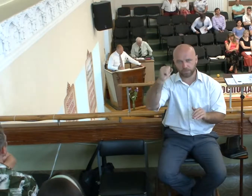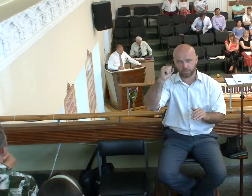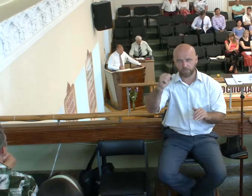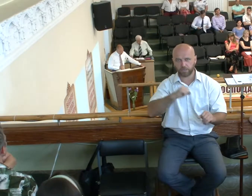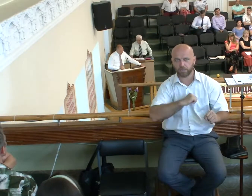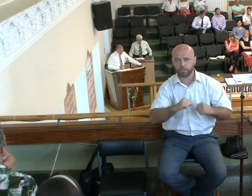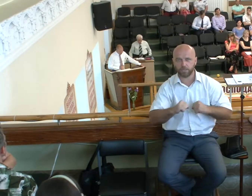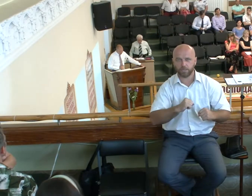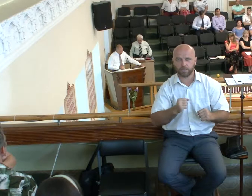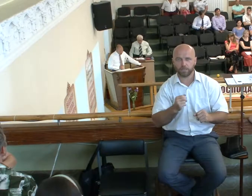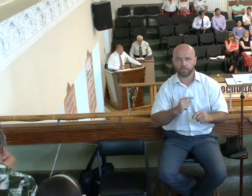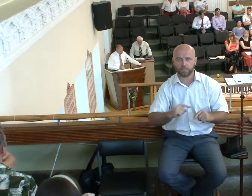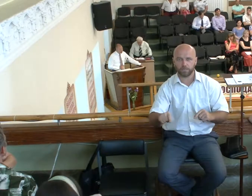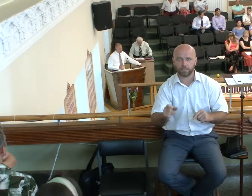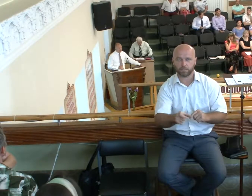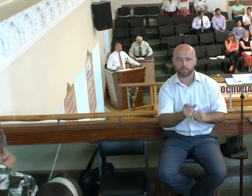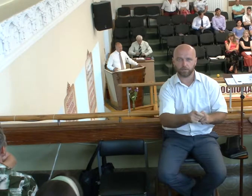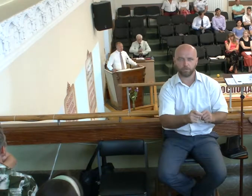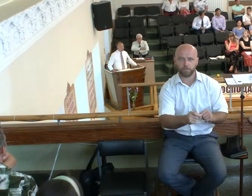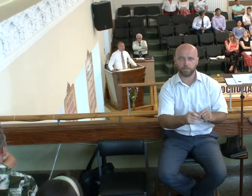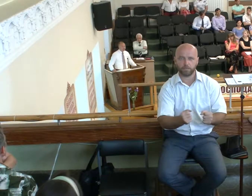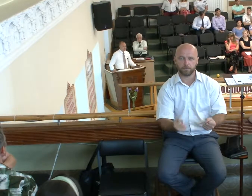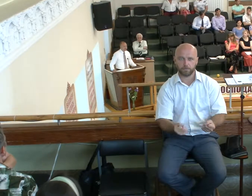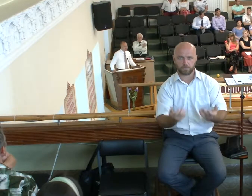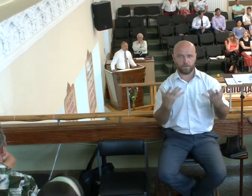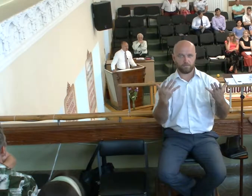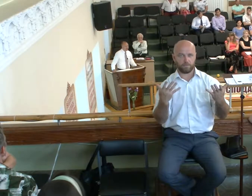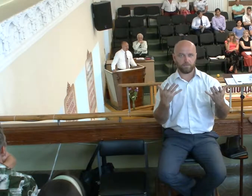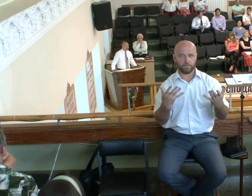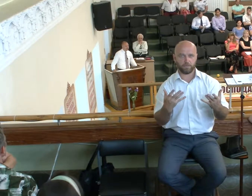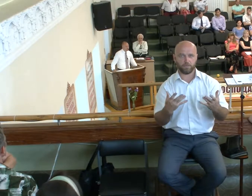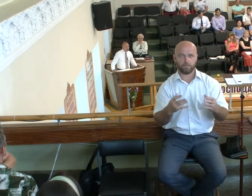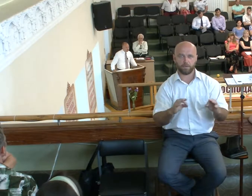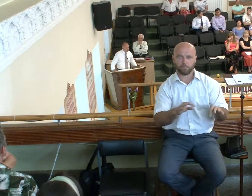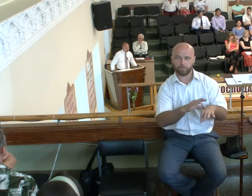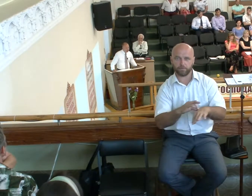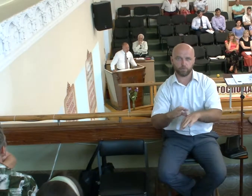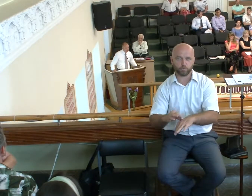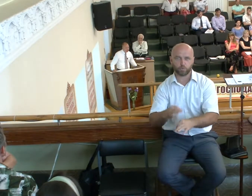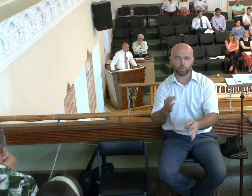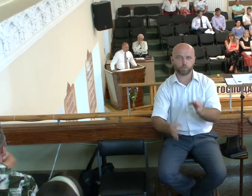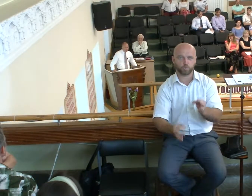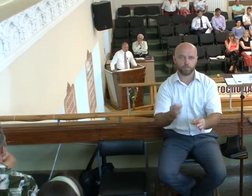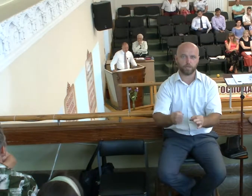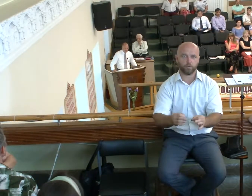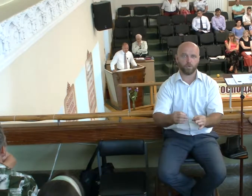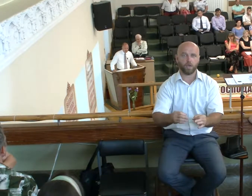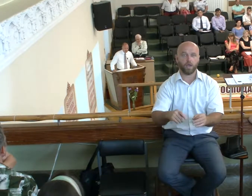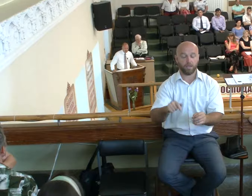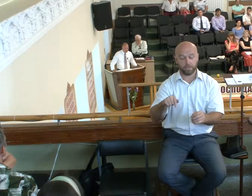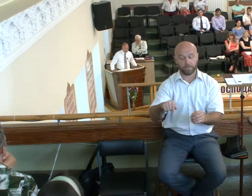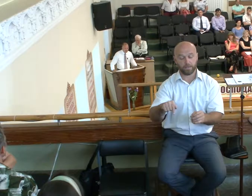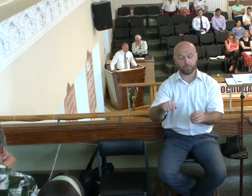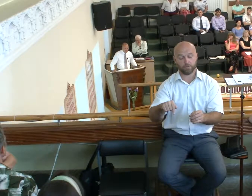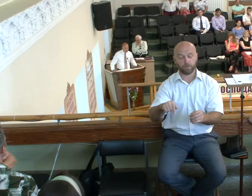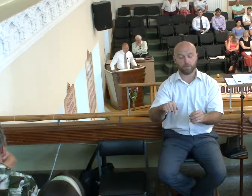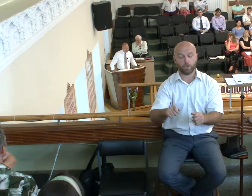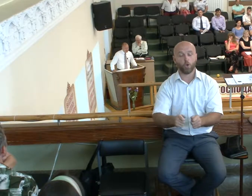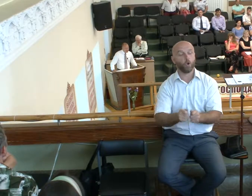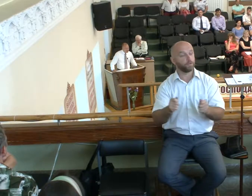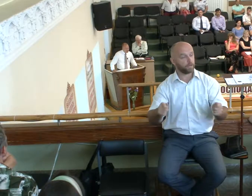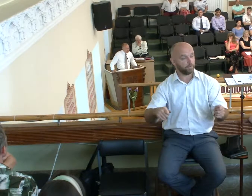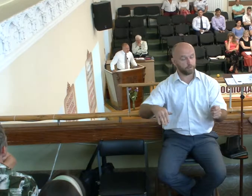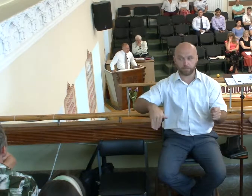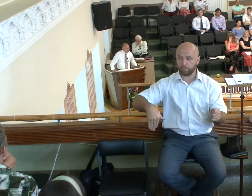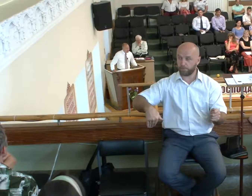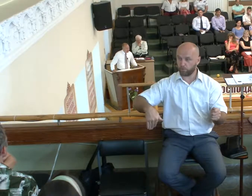ведут к осуждению, а некоторые, Писание говорит, открываются впоследствии. И надо